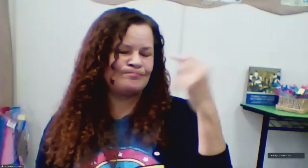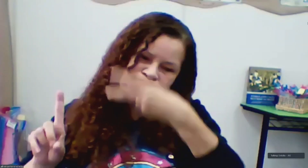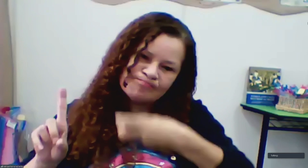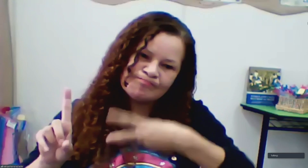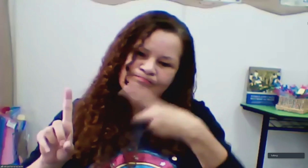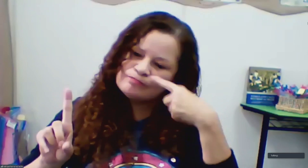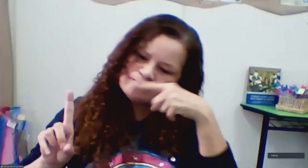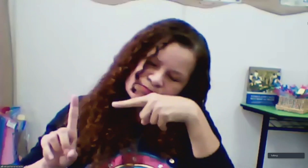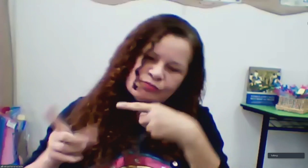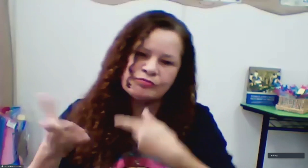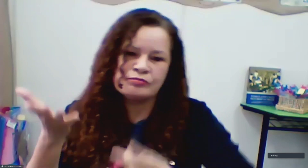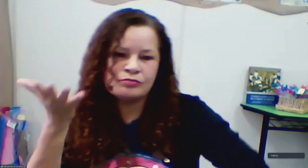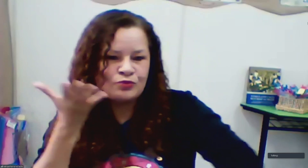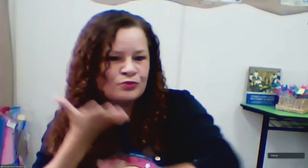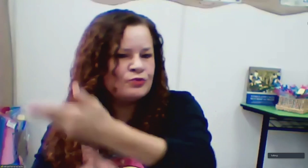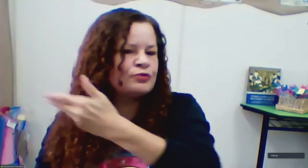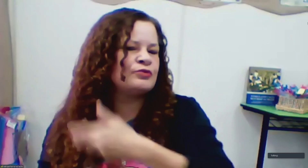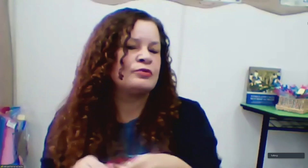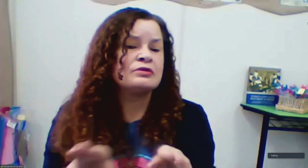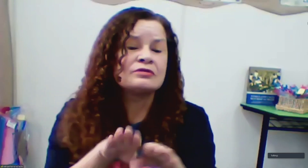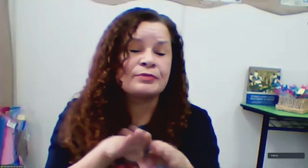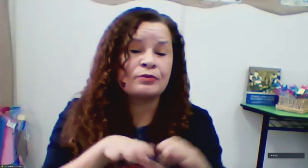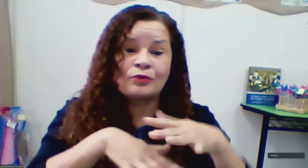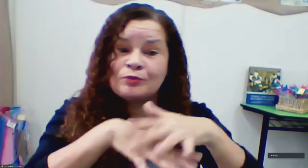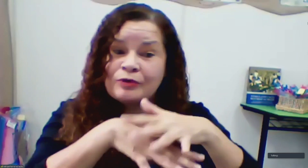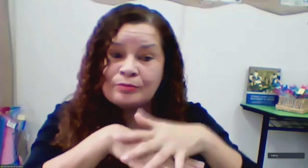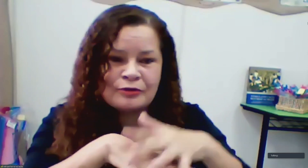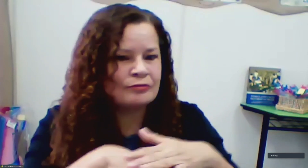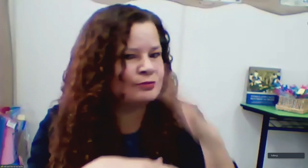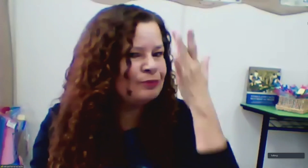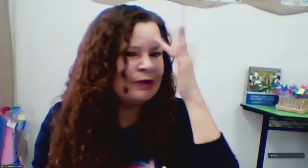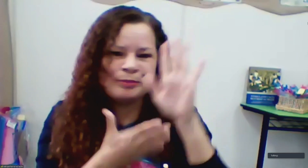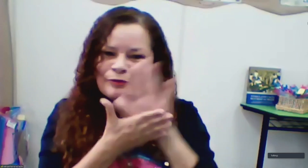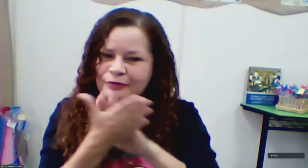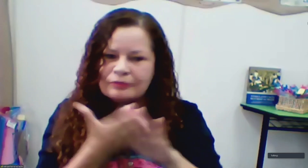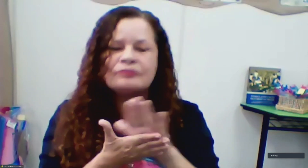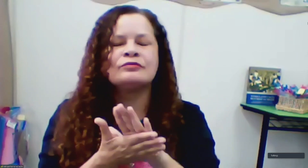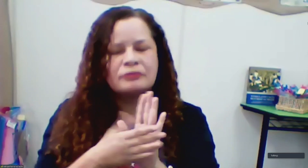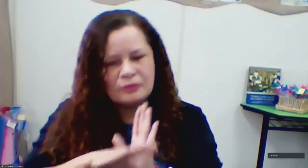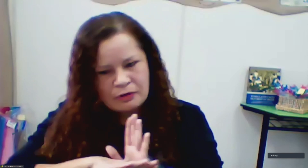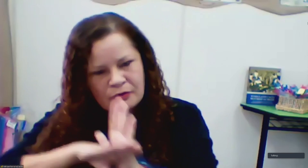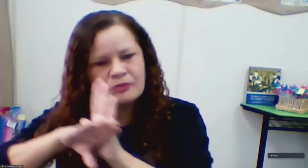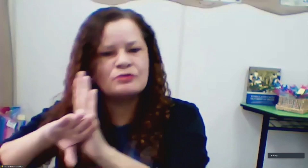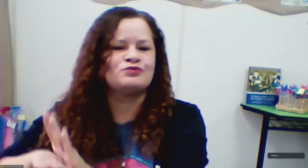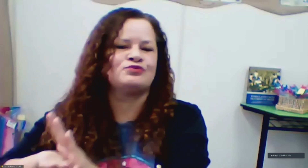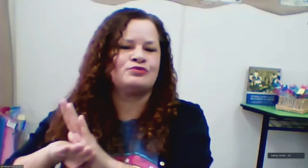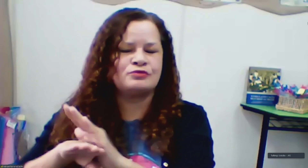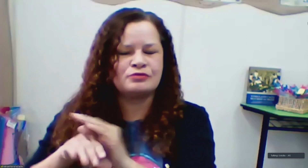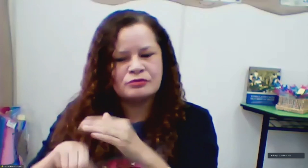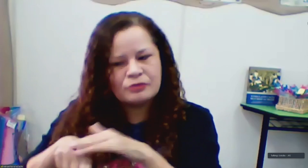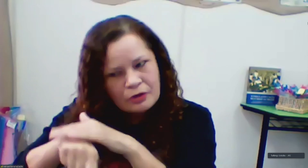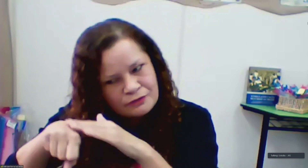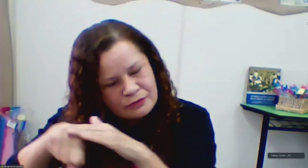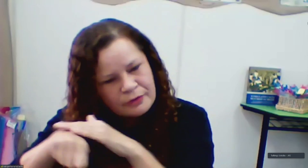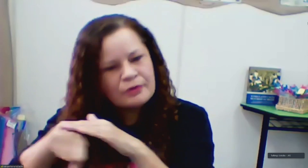importância da percepção, de você trocar matemática, então, ali ajudando,